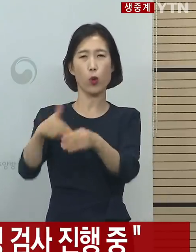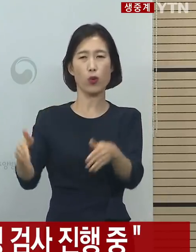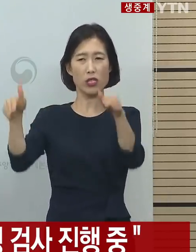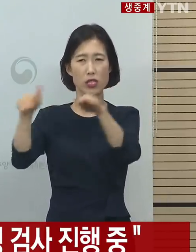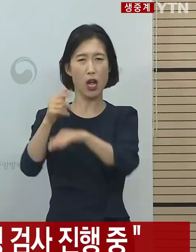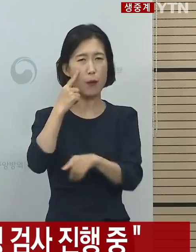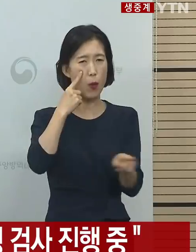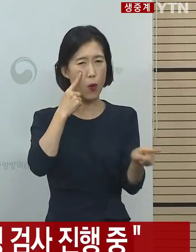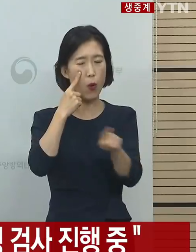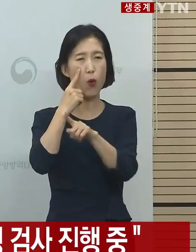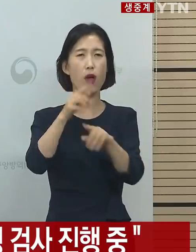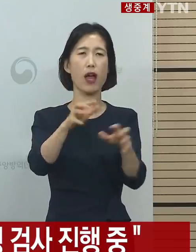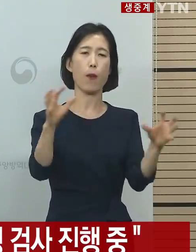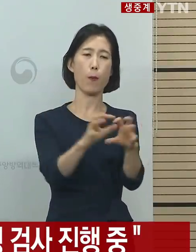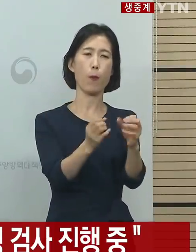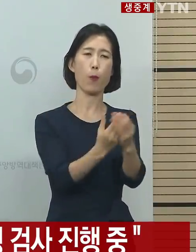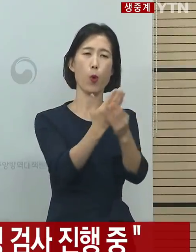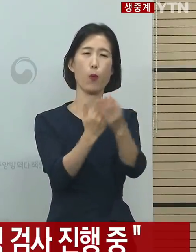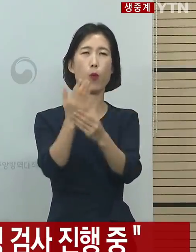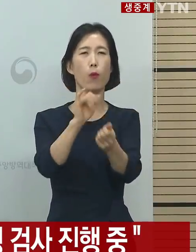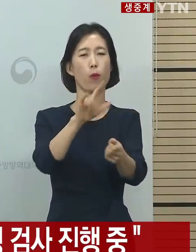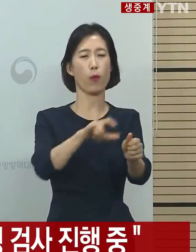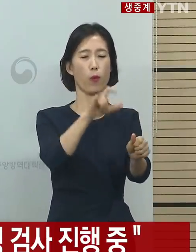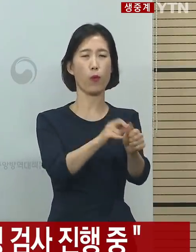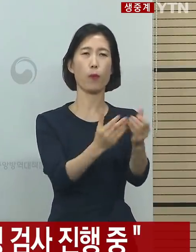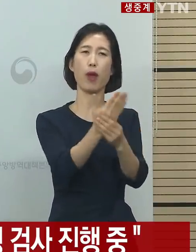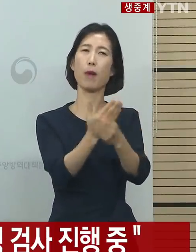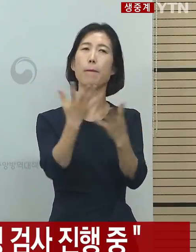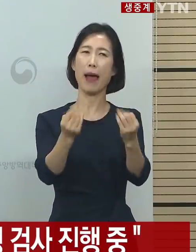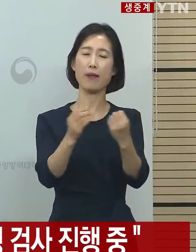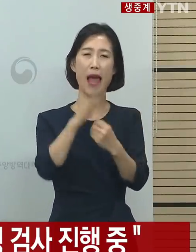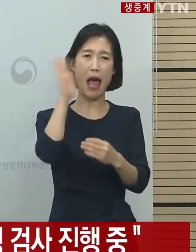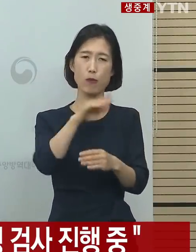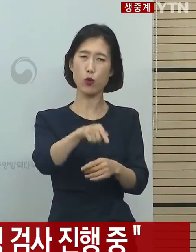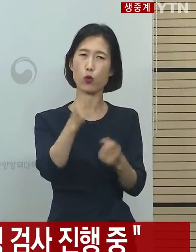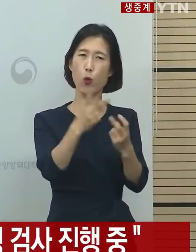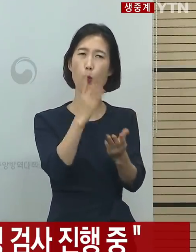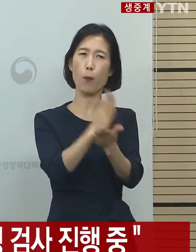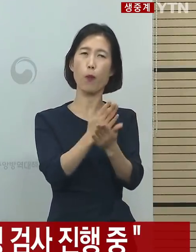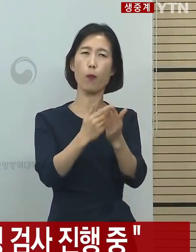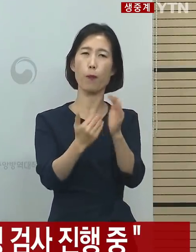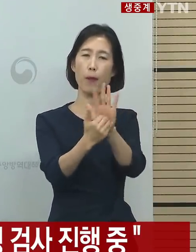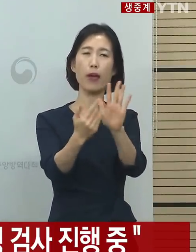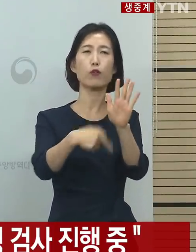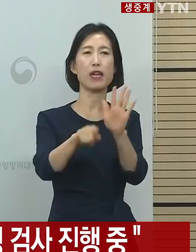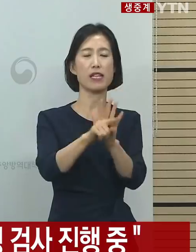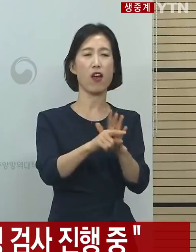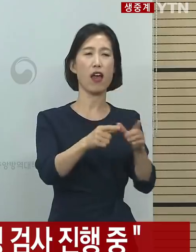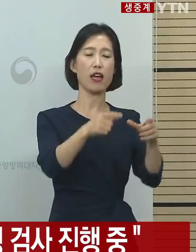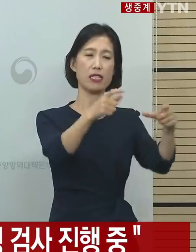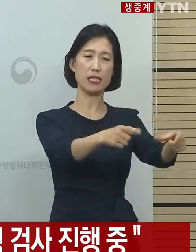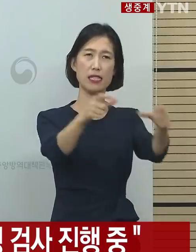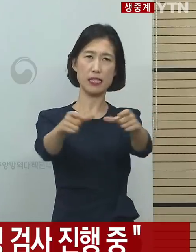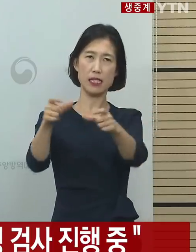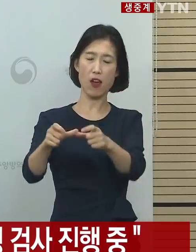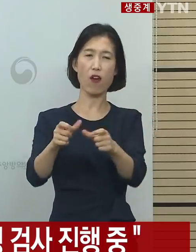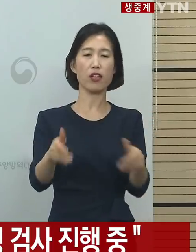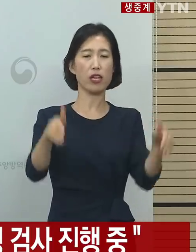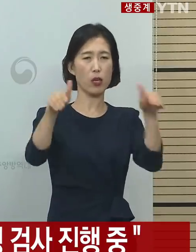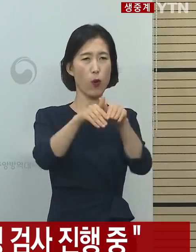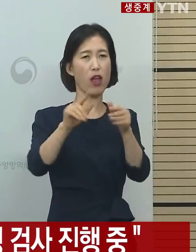사례가 지속 확인되고 있는 만큼 추가 전파를 막기 위해서는 각 지자체와 해당 시설, 기관